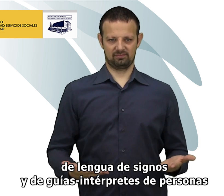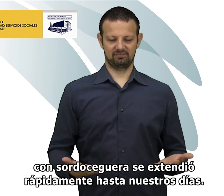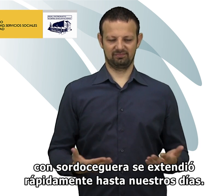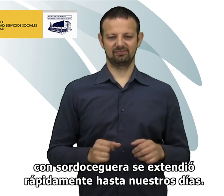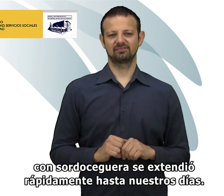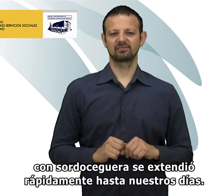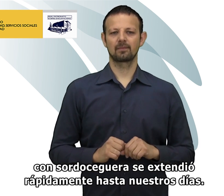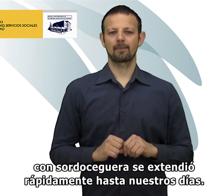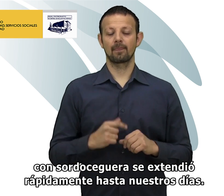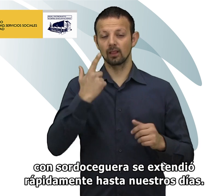hasta nuestros días.